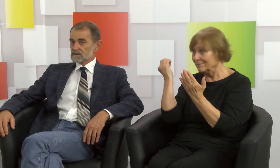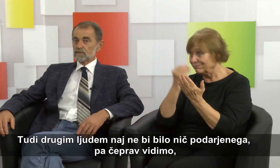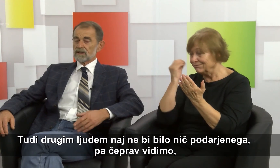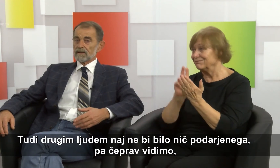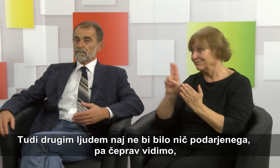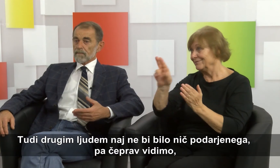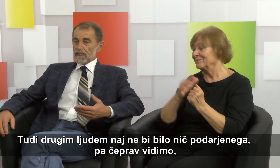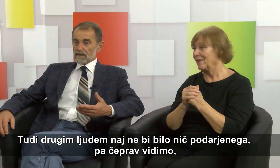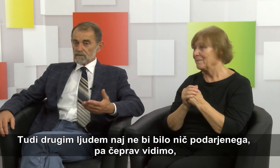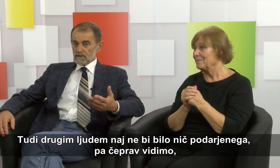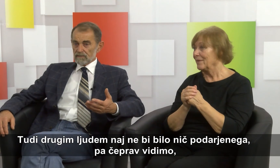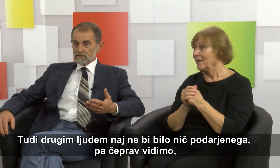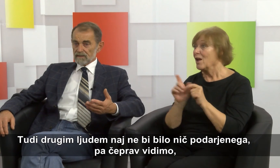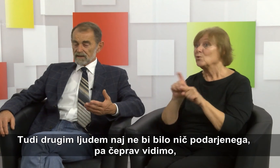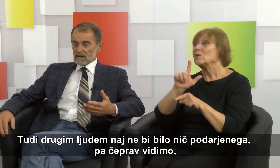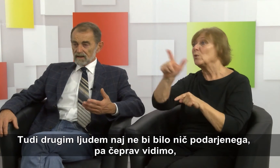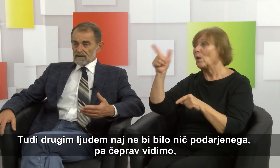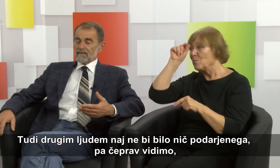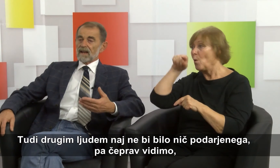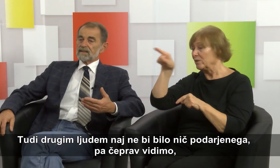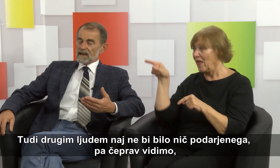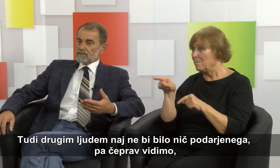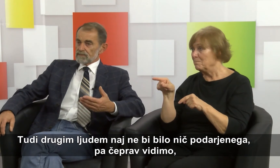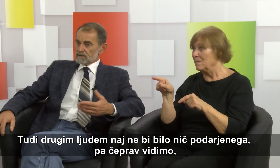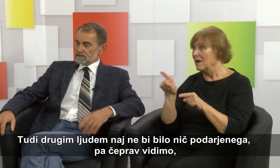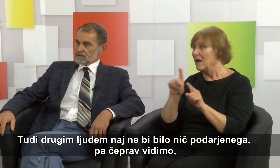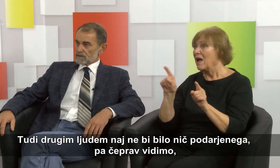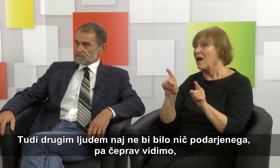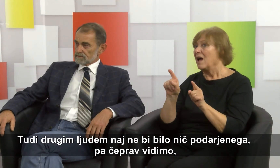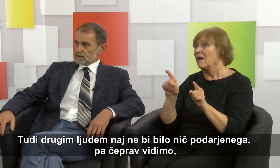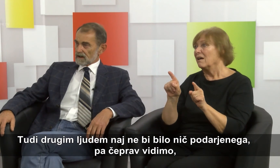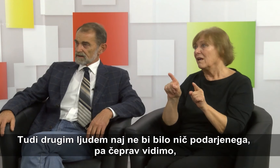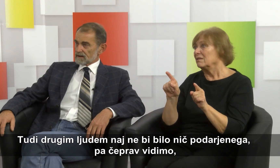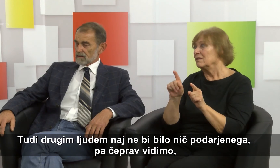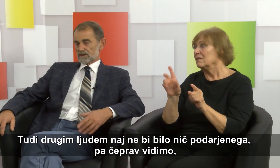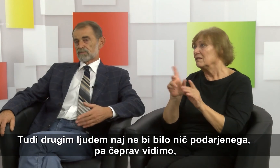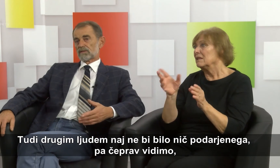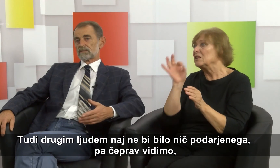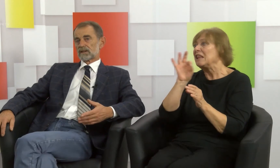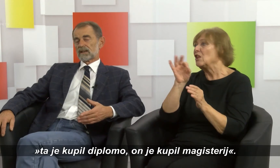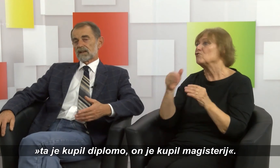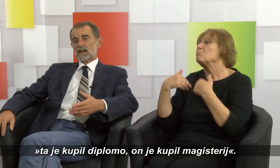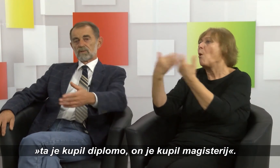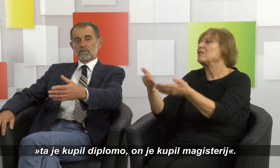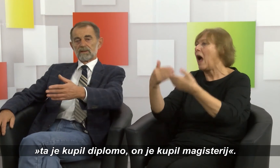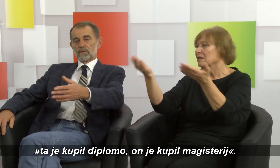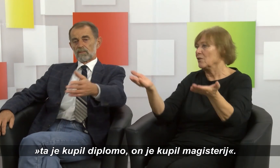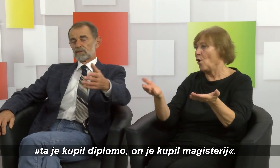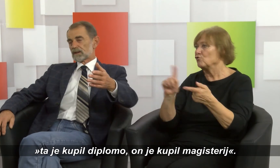Tudi drugim ljudem, ne, naj ne bi bilo nič podarjenega. Pa čeprav vidimo, ne, ta je kupil diplomo, on je